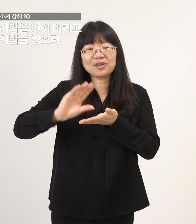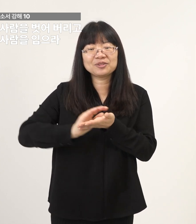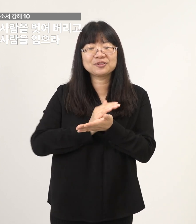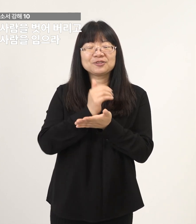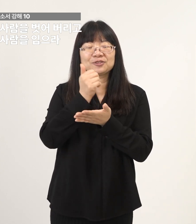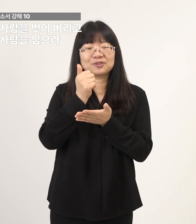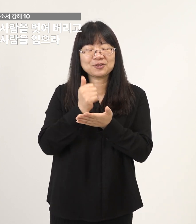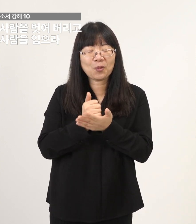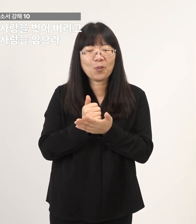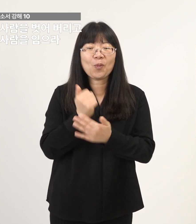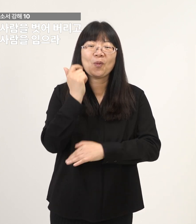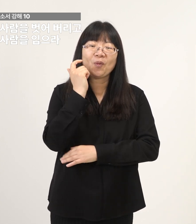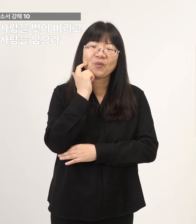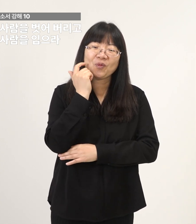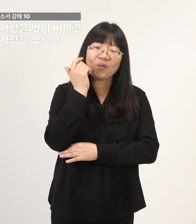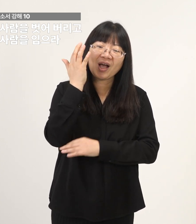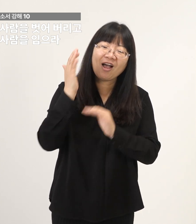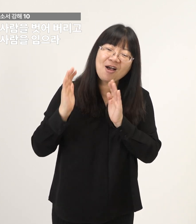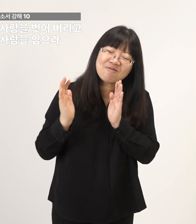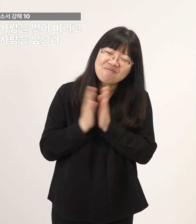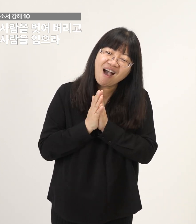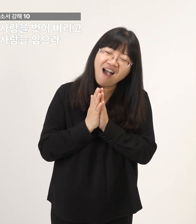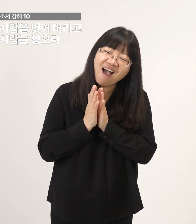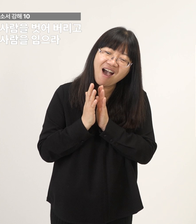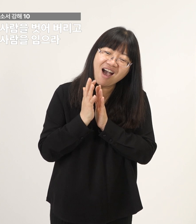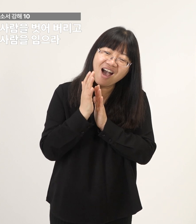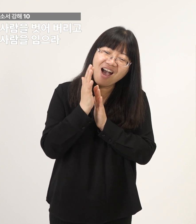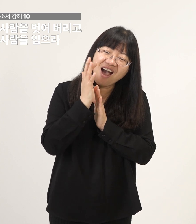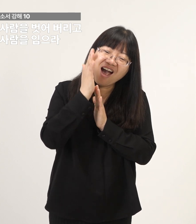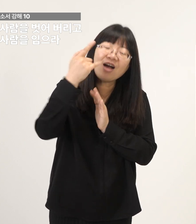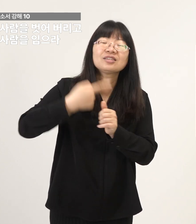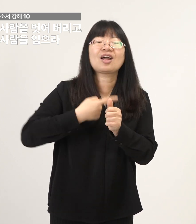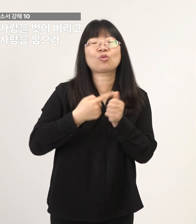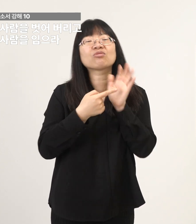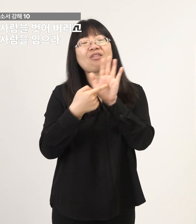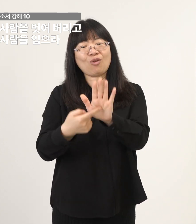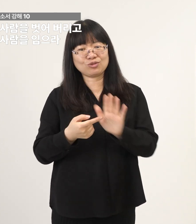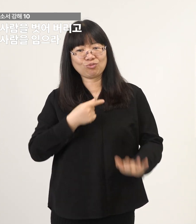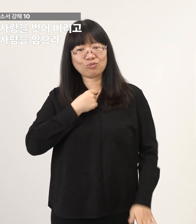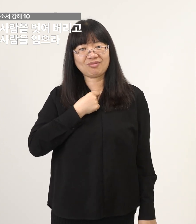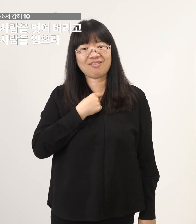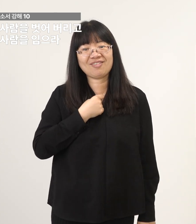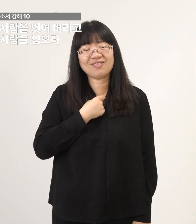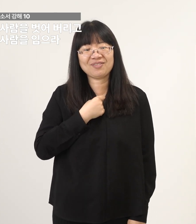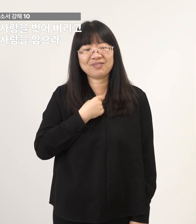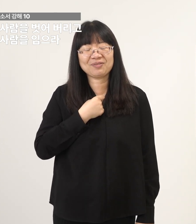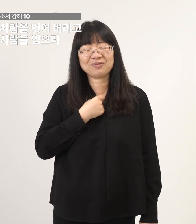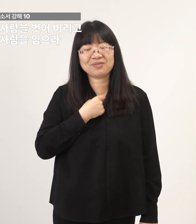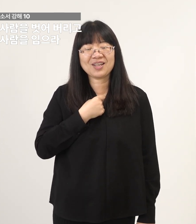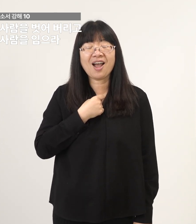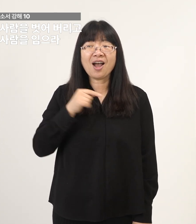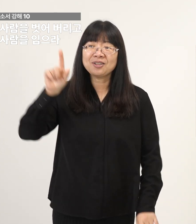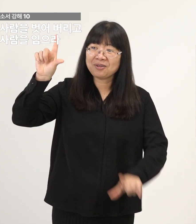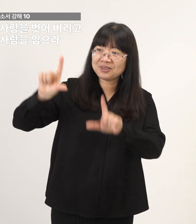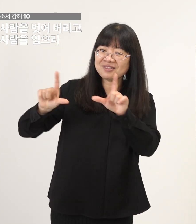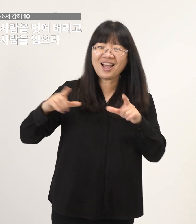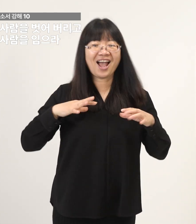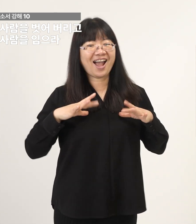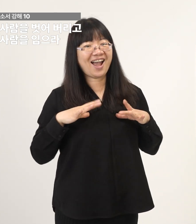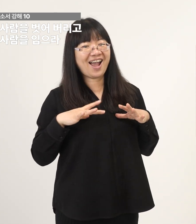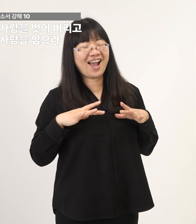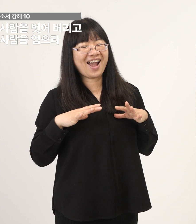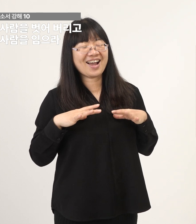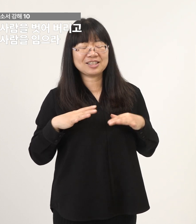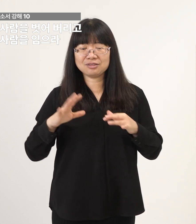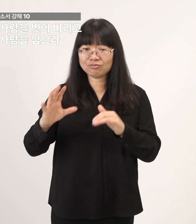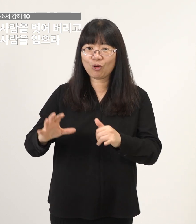그리스도의 영광의 광채가 좀 뿜어나왔으면 좋겠어요. 그런 게 자랑이 돼야지. 이